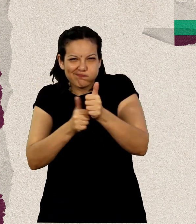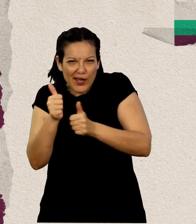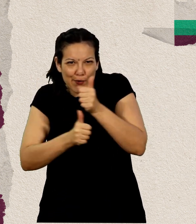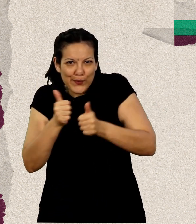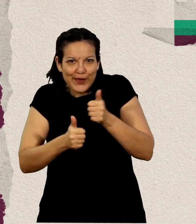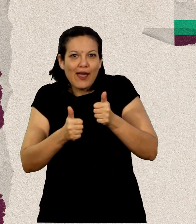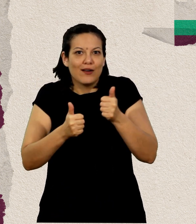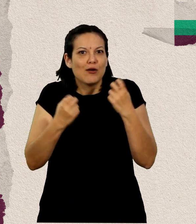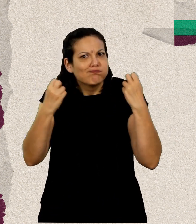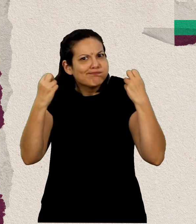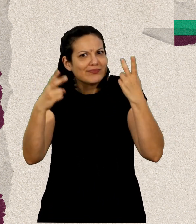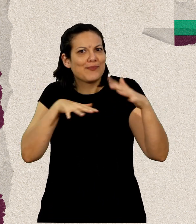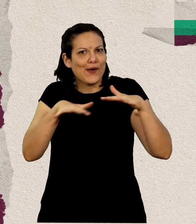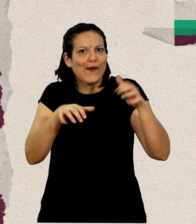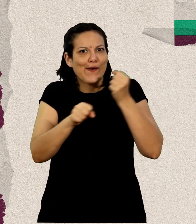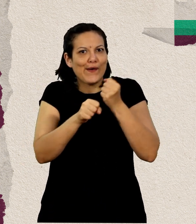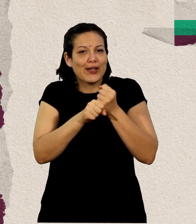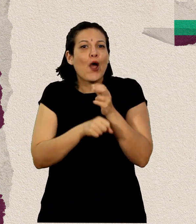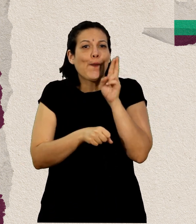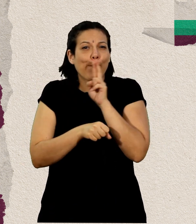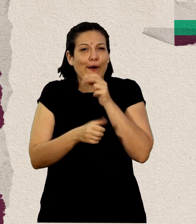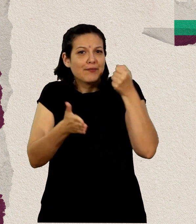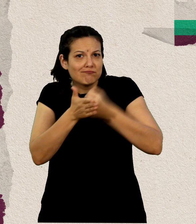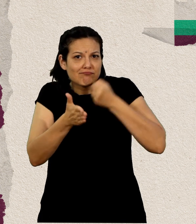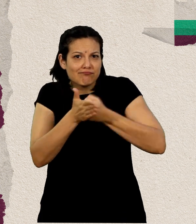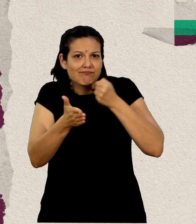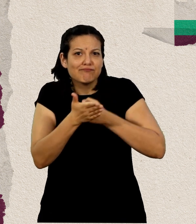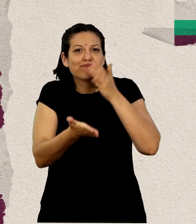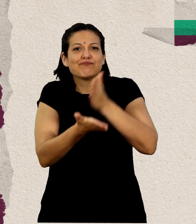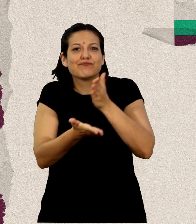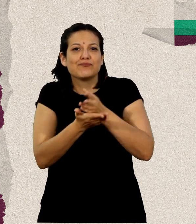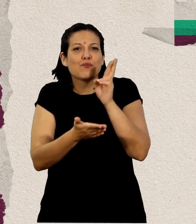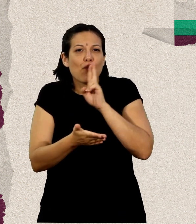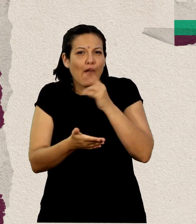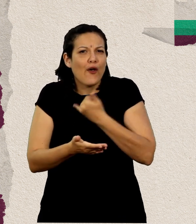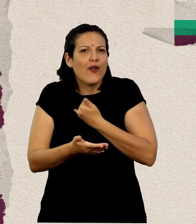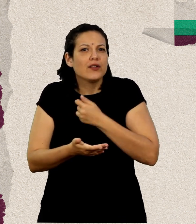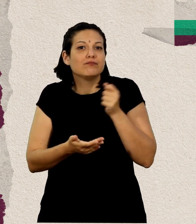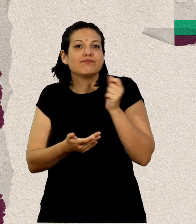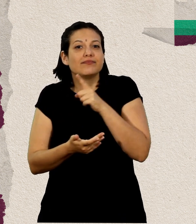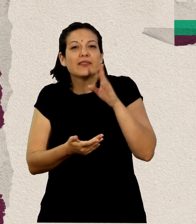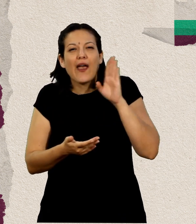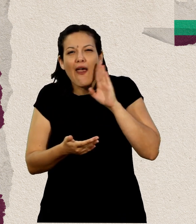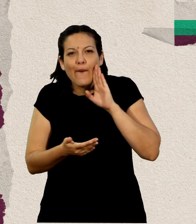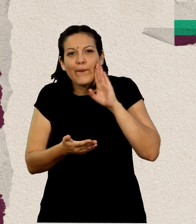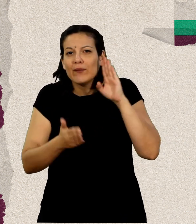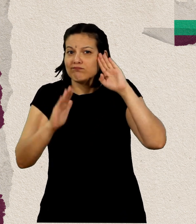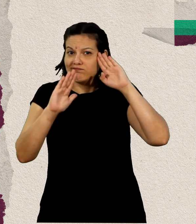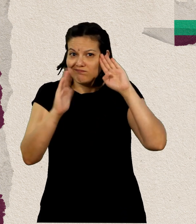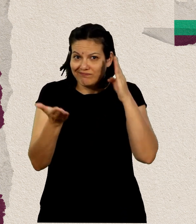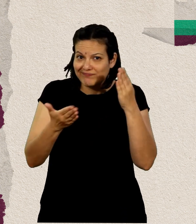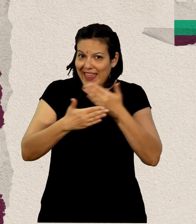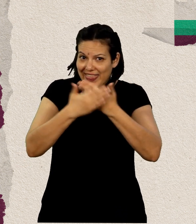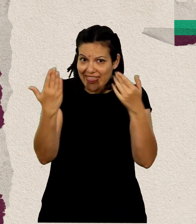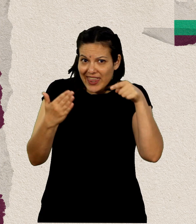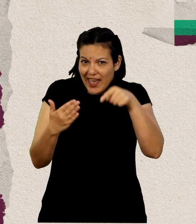del movimiento obrero, las militantes por los derechos de la mujer en Estados Unidos conmemoraban este